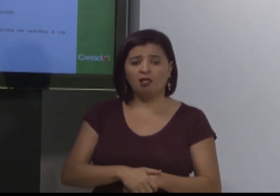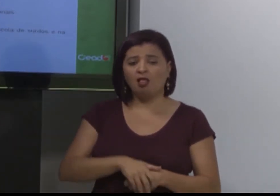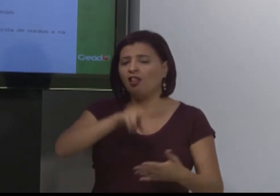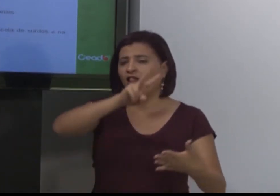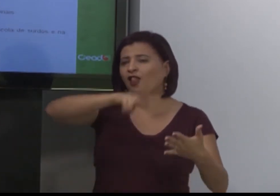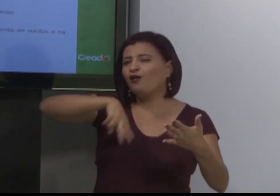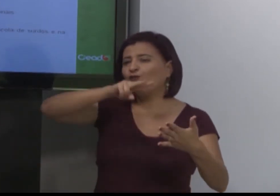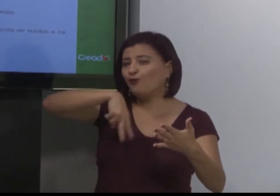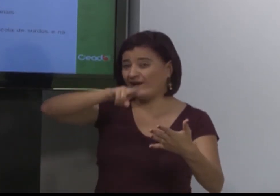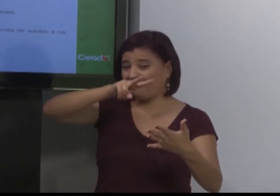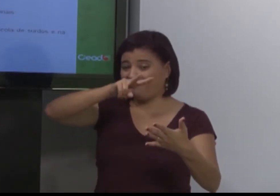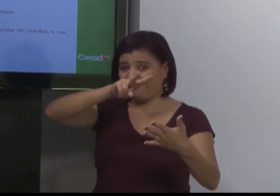Com relação à leitura,